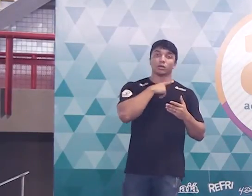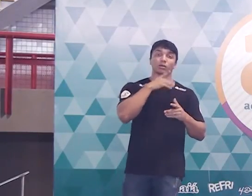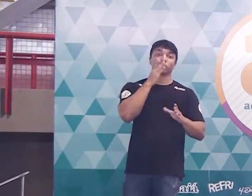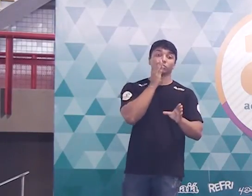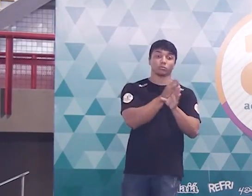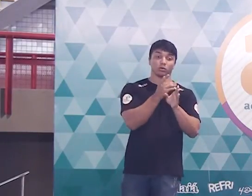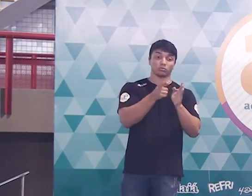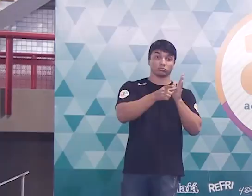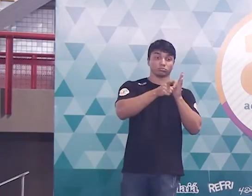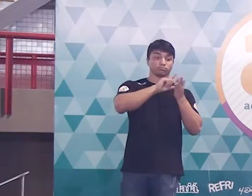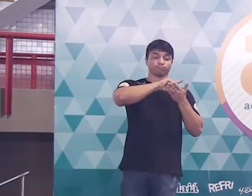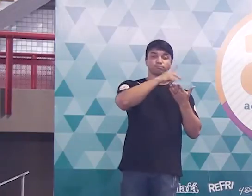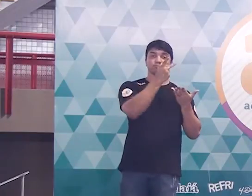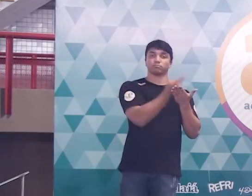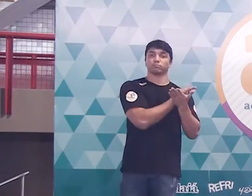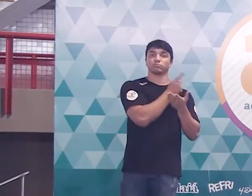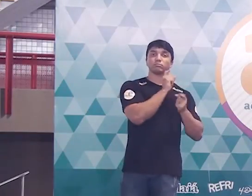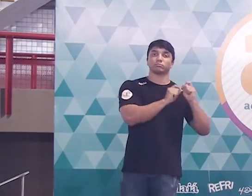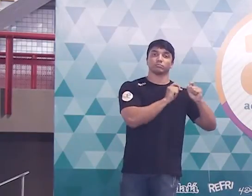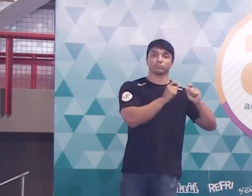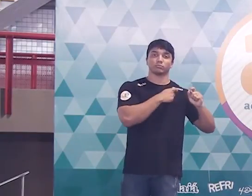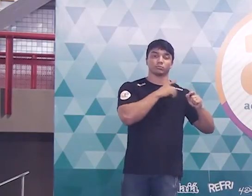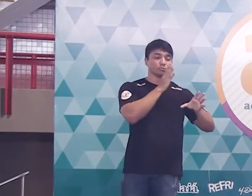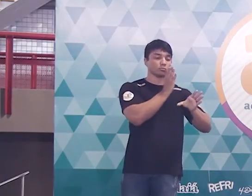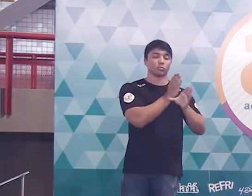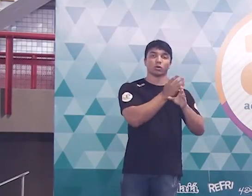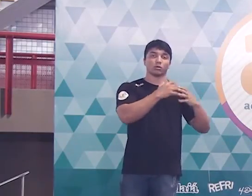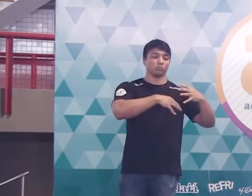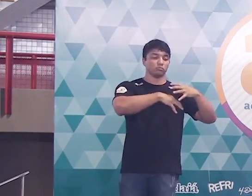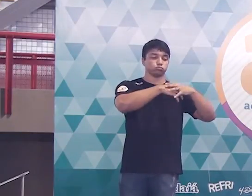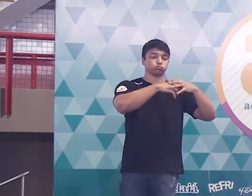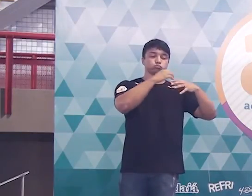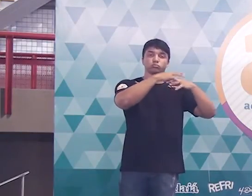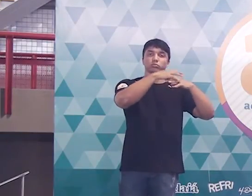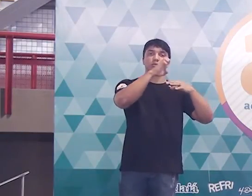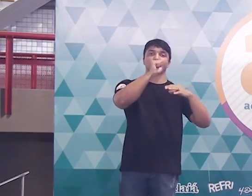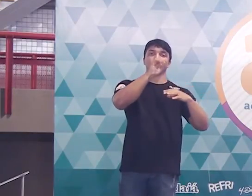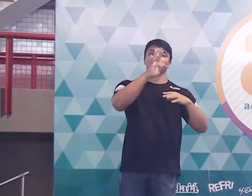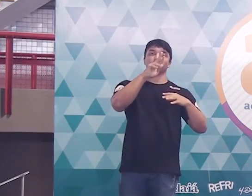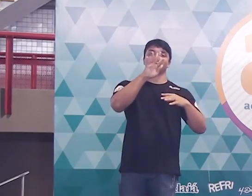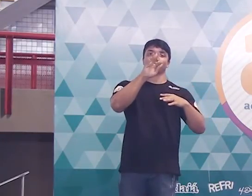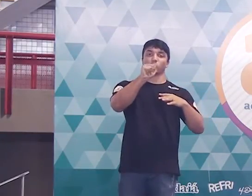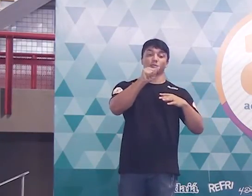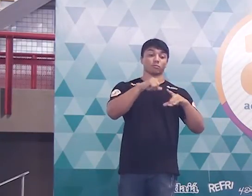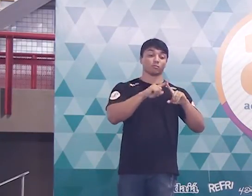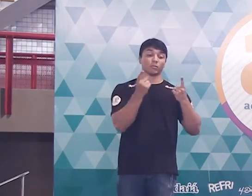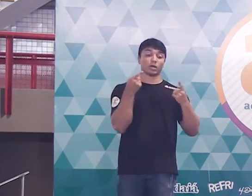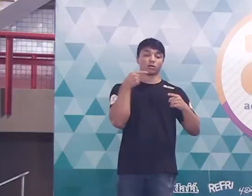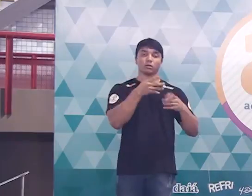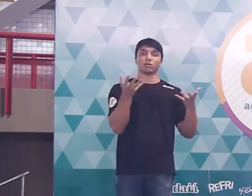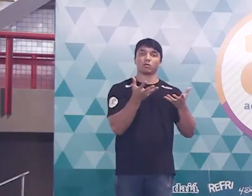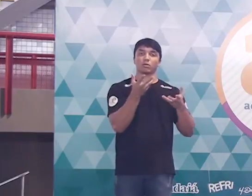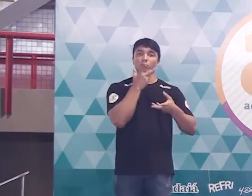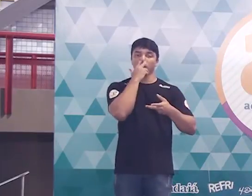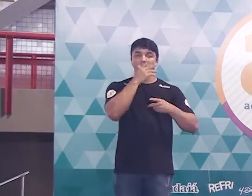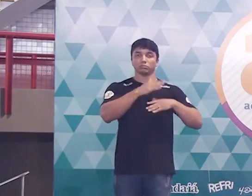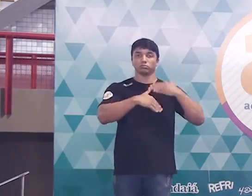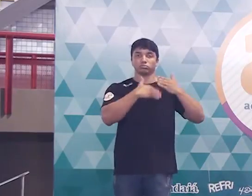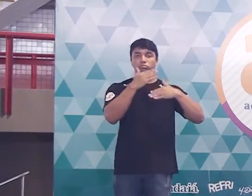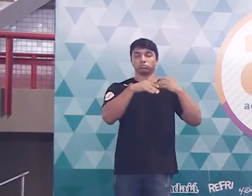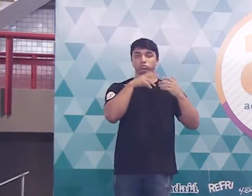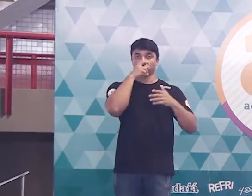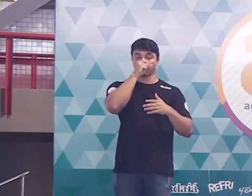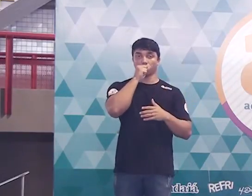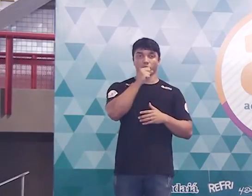produto, ele é consequência de um efeito que sempre existiu. mas um efeito que nos últimos anos apenas o